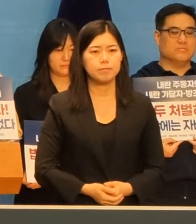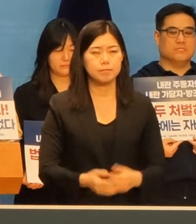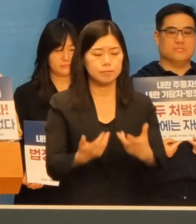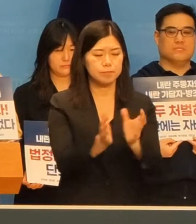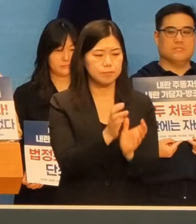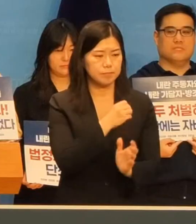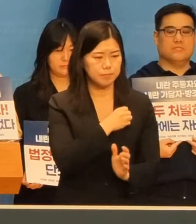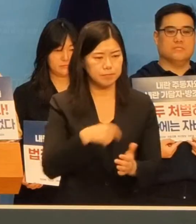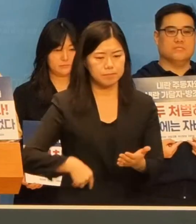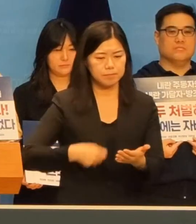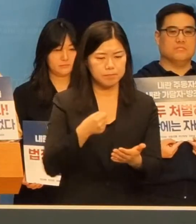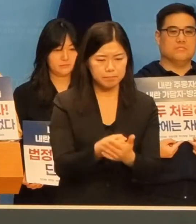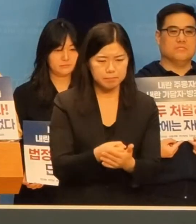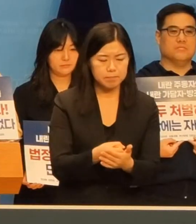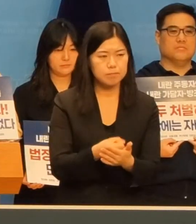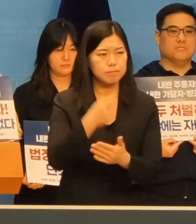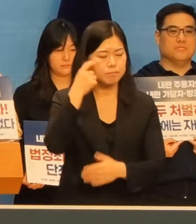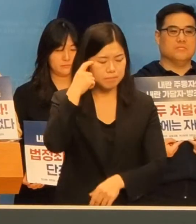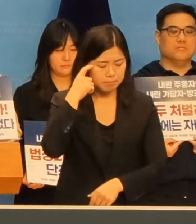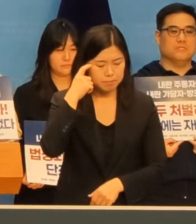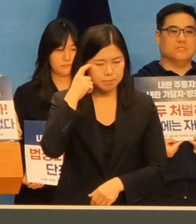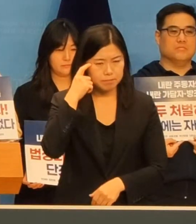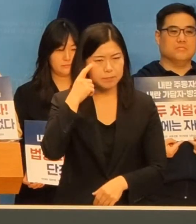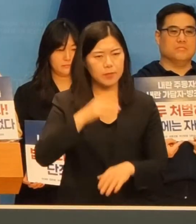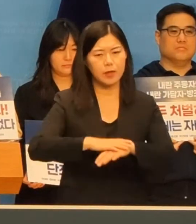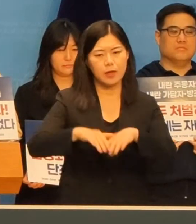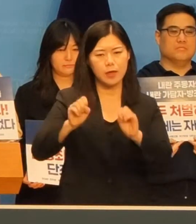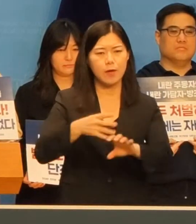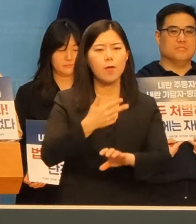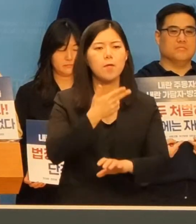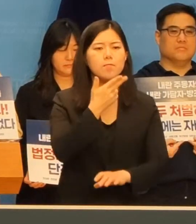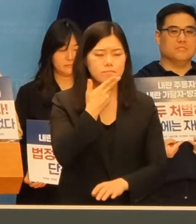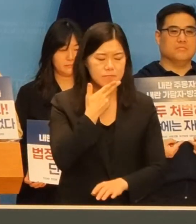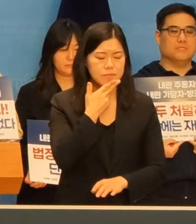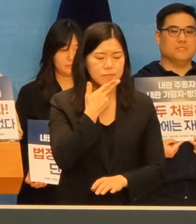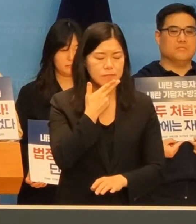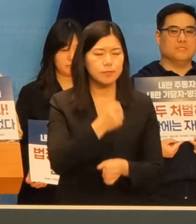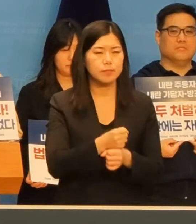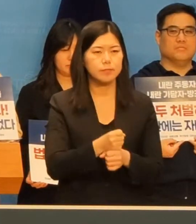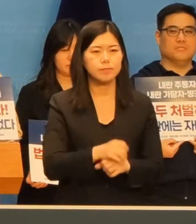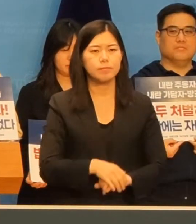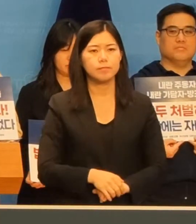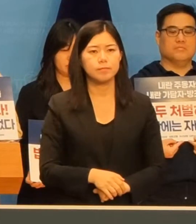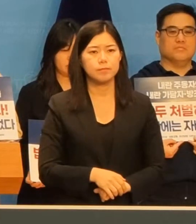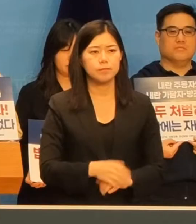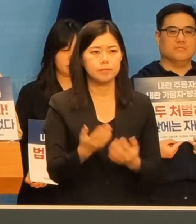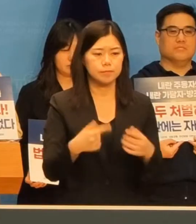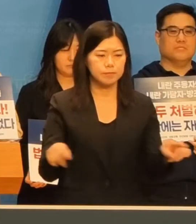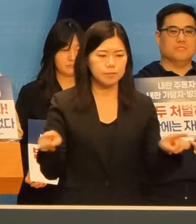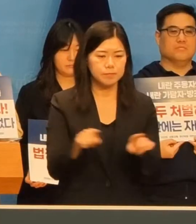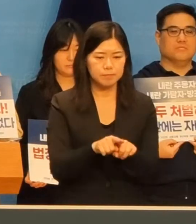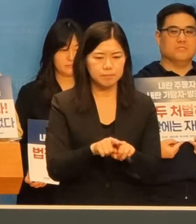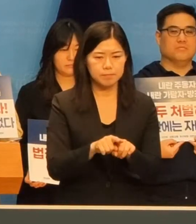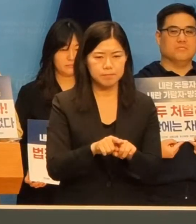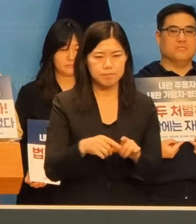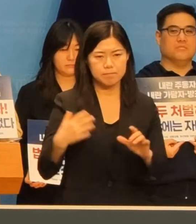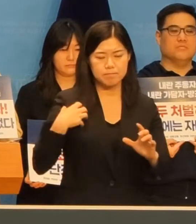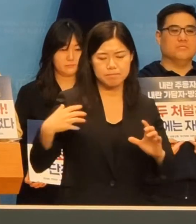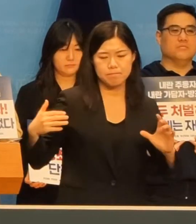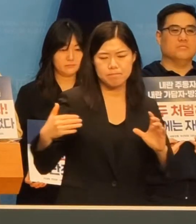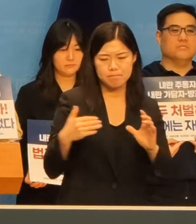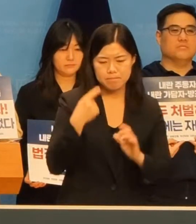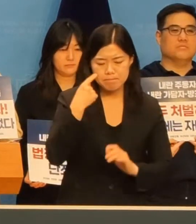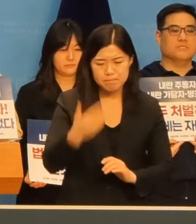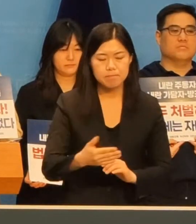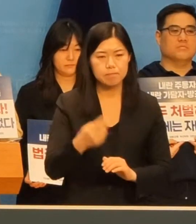당원들의 결의, 그 의지를 결코 헛되지 않게 하지 않겠습니다. 함께 끝까지 책임을 묻고